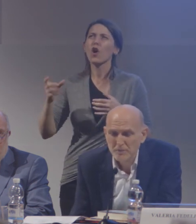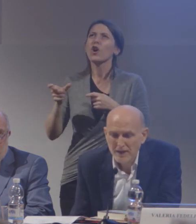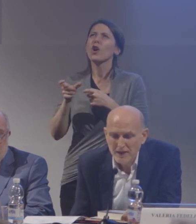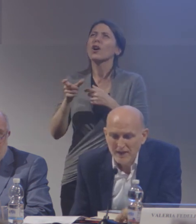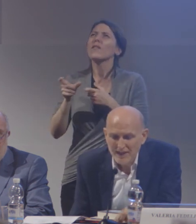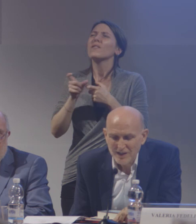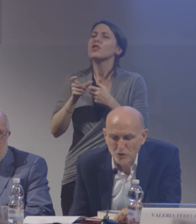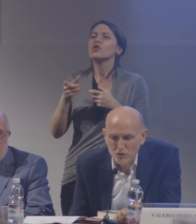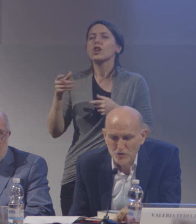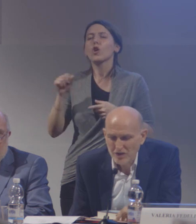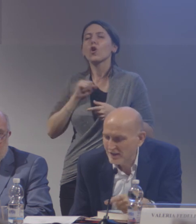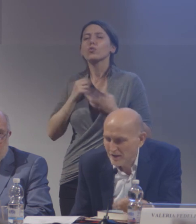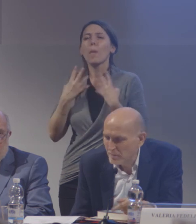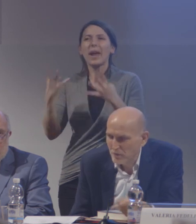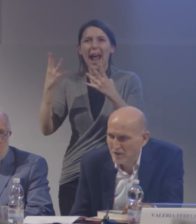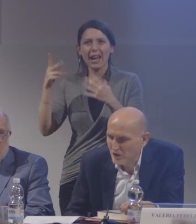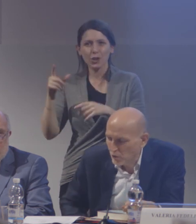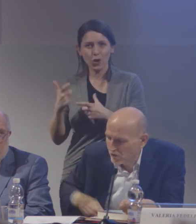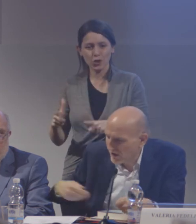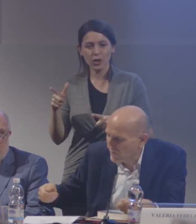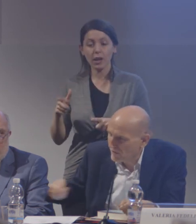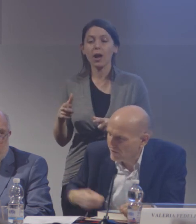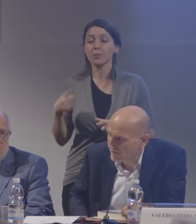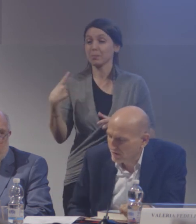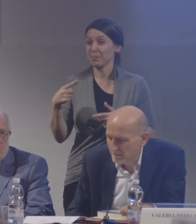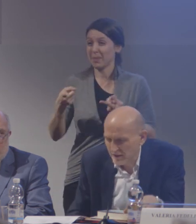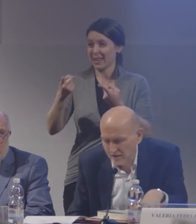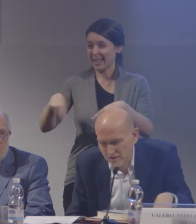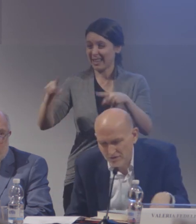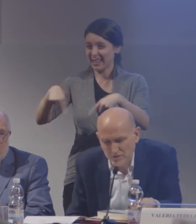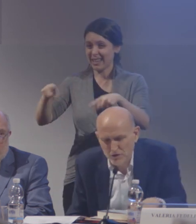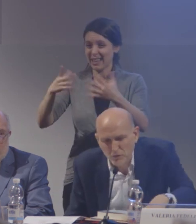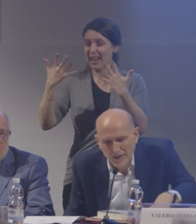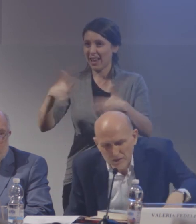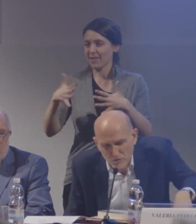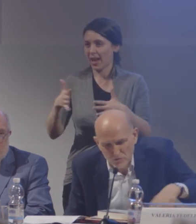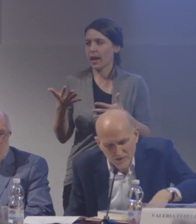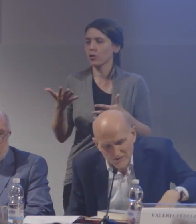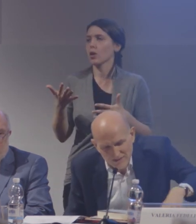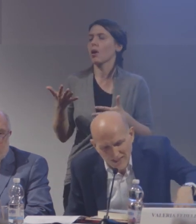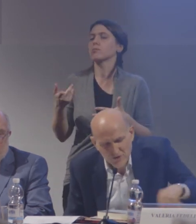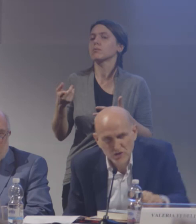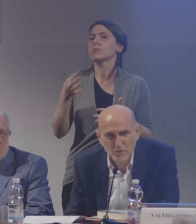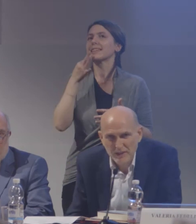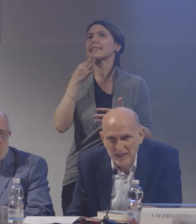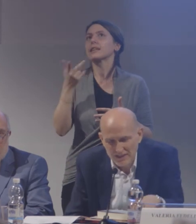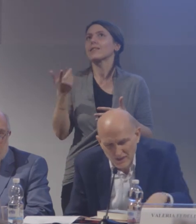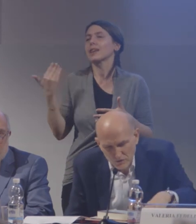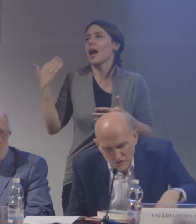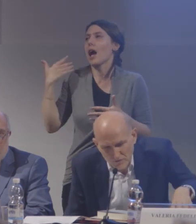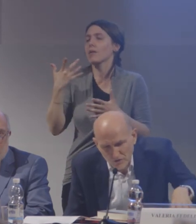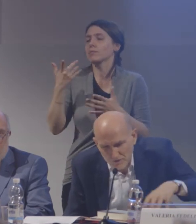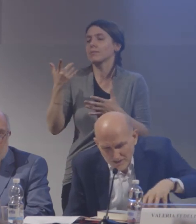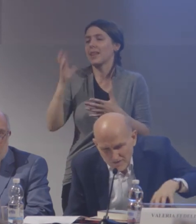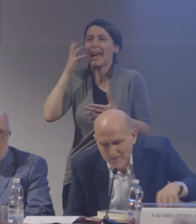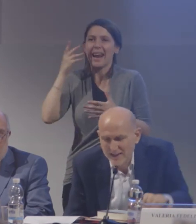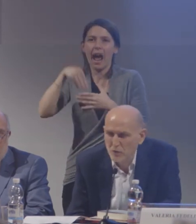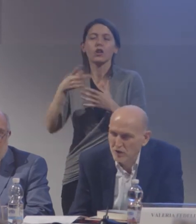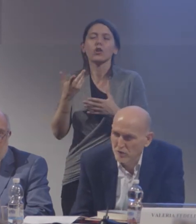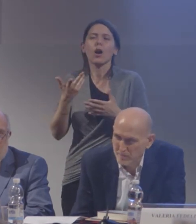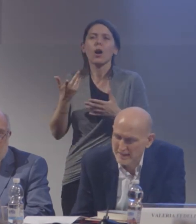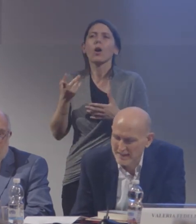Prato. E nel corso del primo degli incontri che abbiamo fatto, noi stiamo facendo un cammino sulle tracce di Don Milani, racconteremo Don Milani